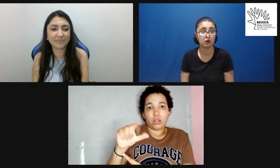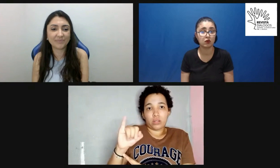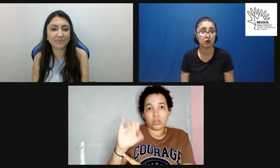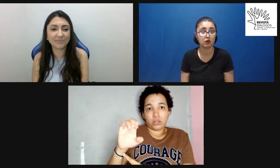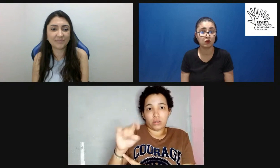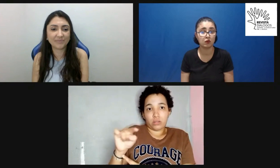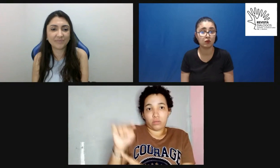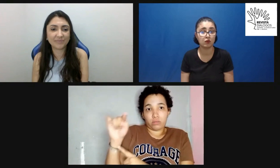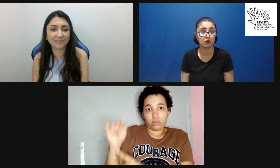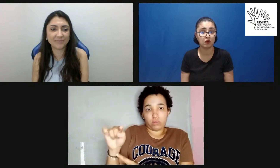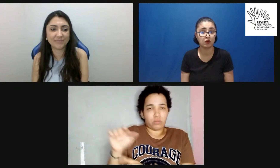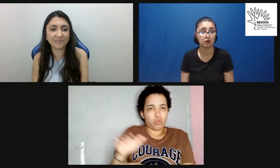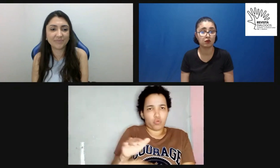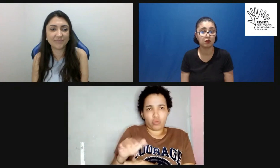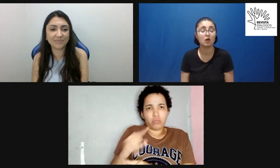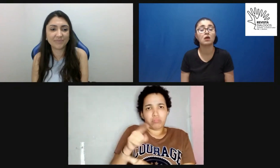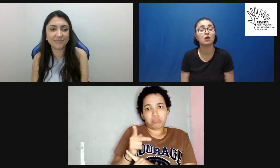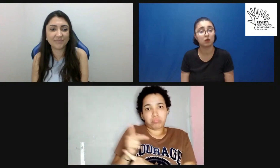@clau.alie,